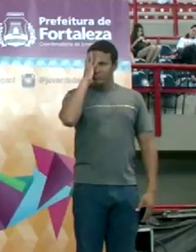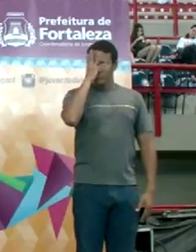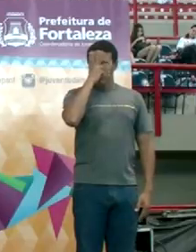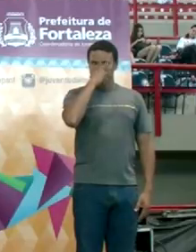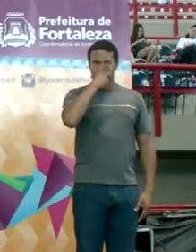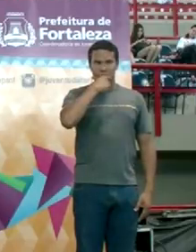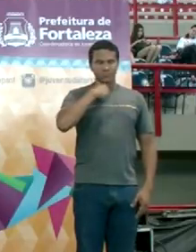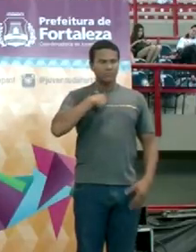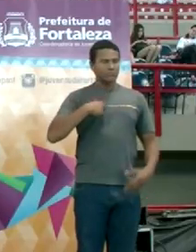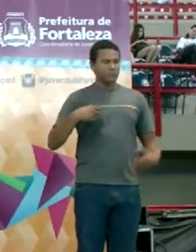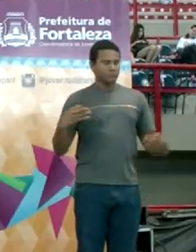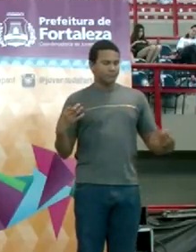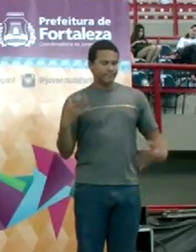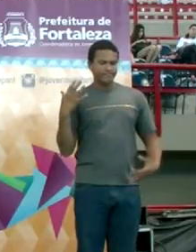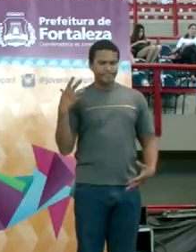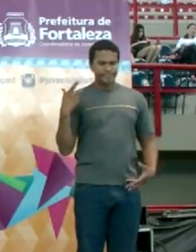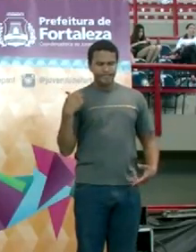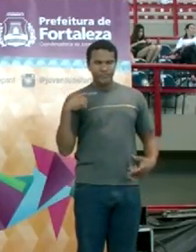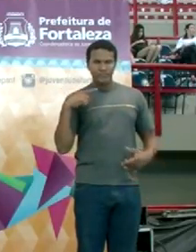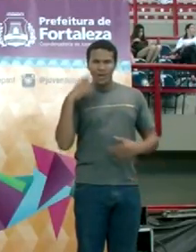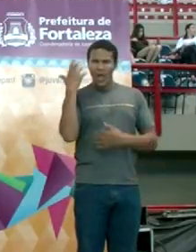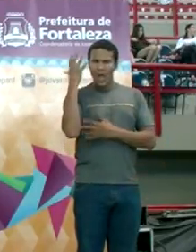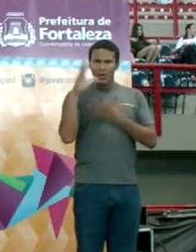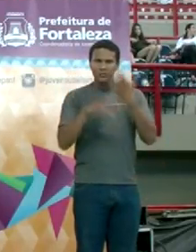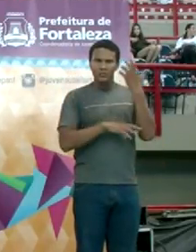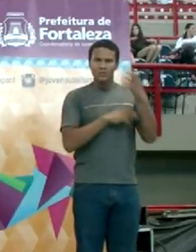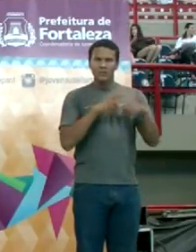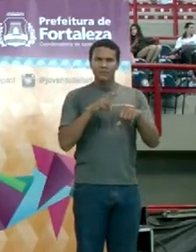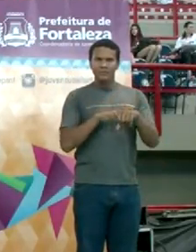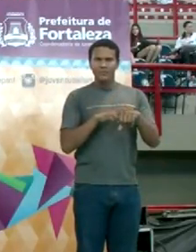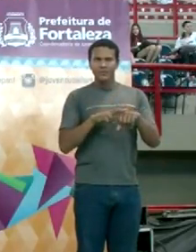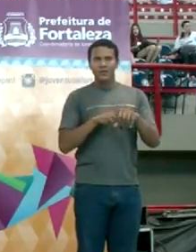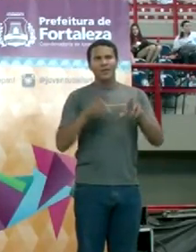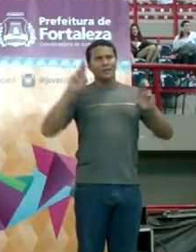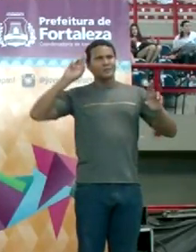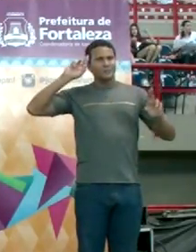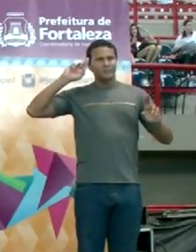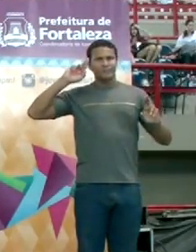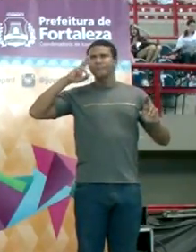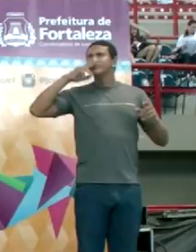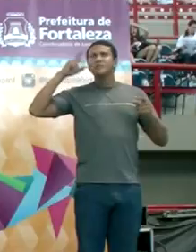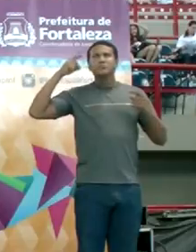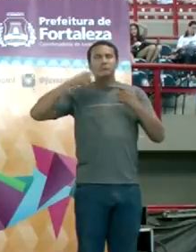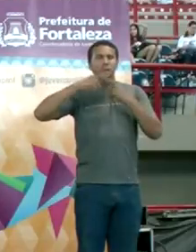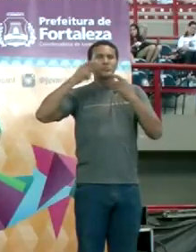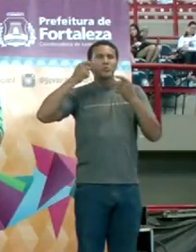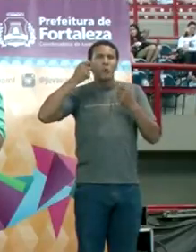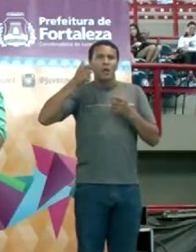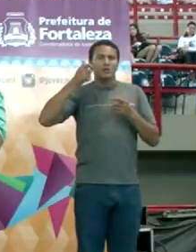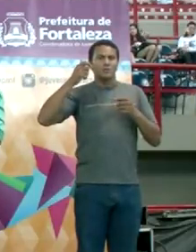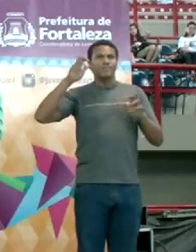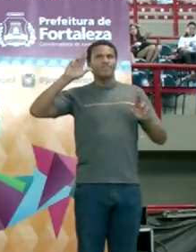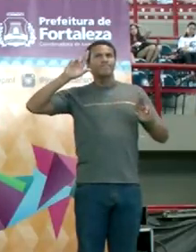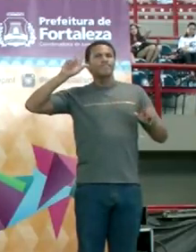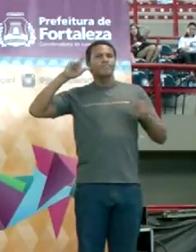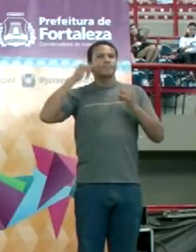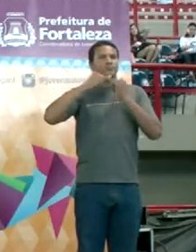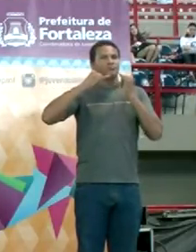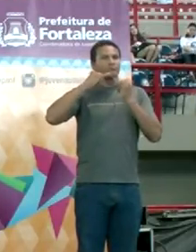É uma área bem tropical, lógico, chega ao nosso clima que nós temos aqui, bom? Mas é uma área assim